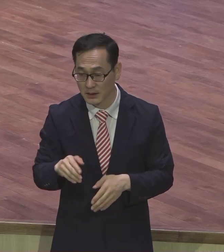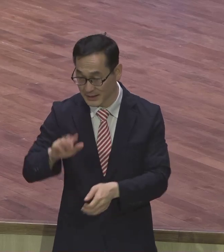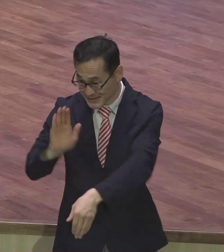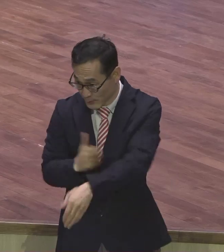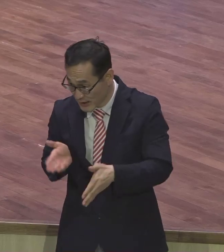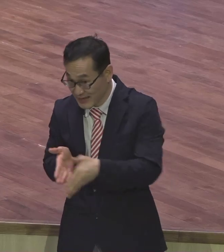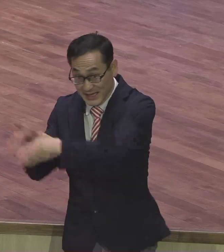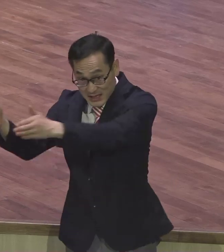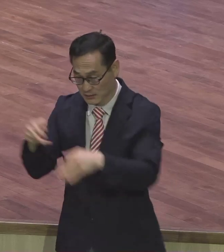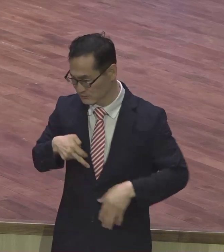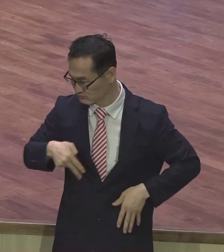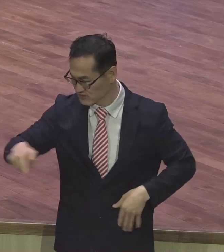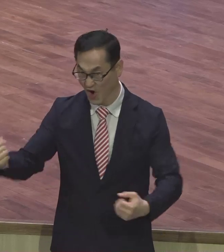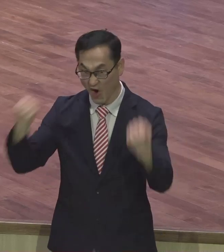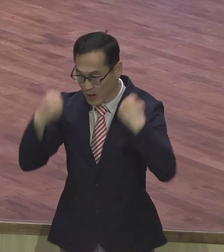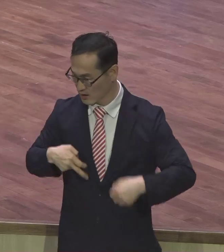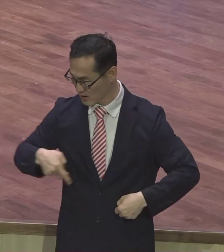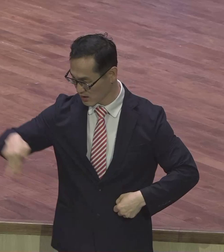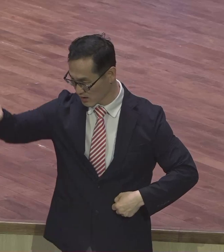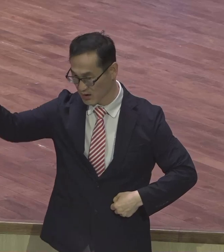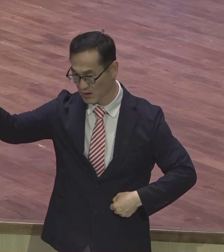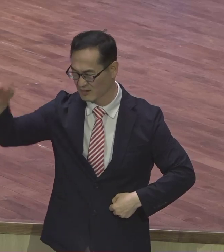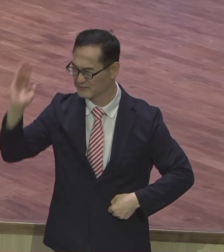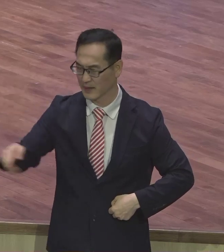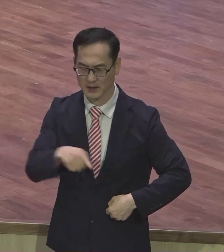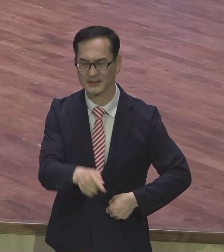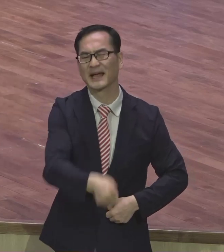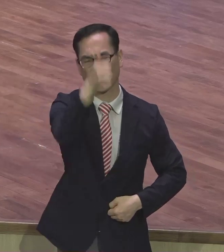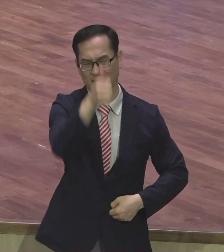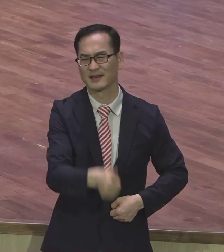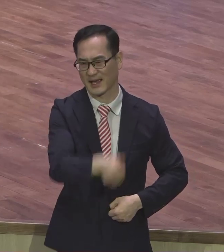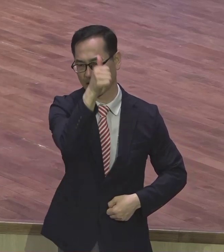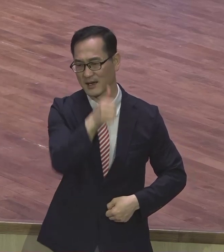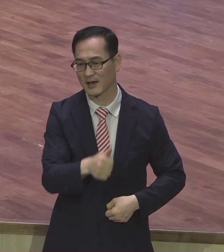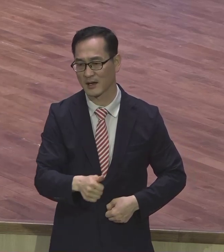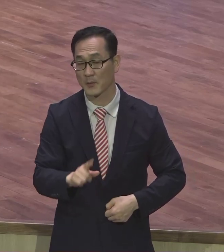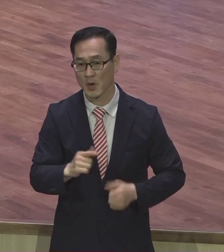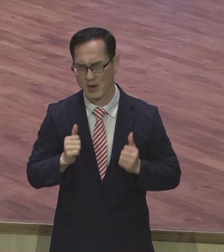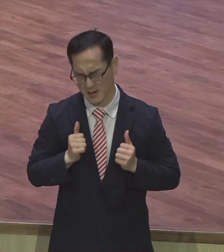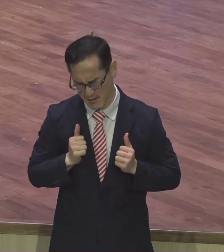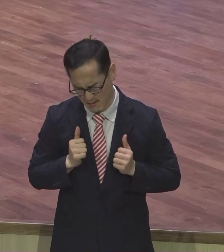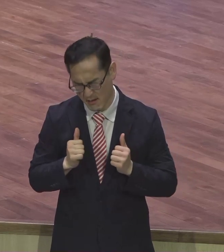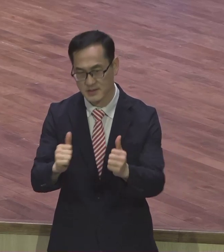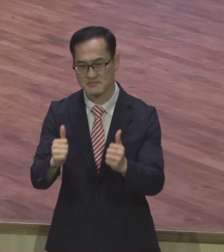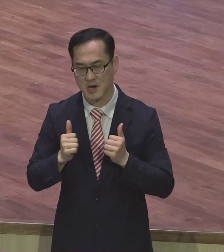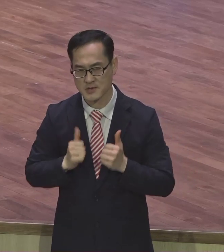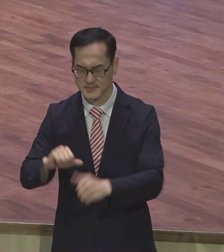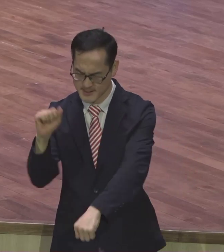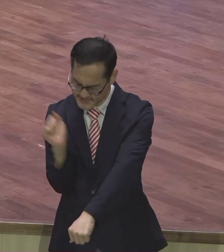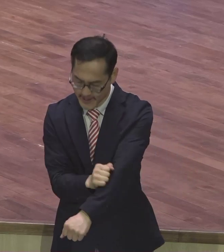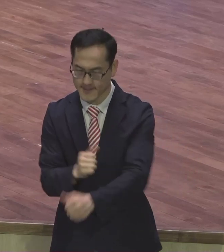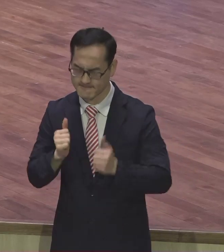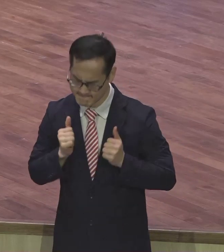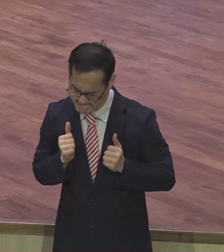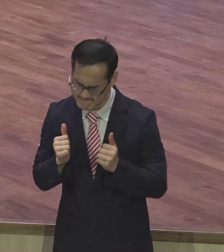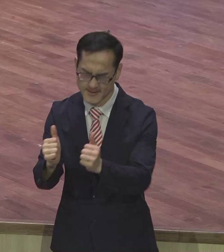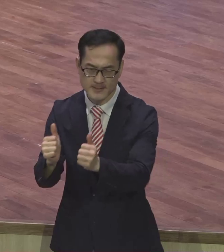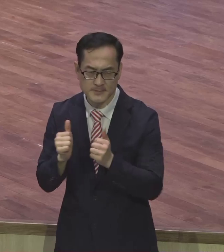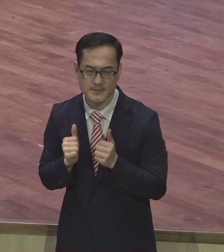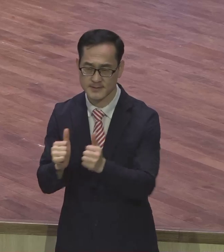방향이 무엇보다 중요하다 그 말이죠. 아무리 열심히 그렇게 달려도